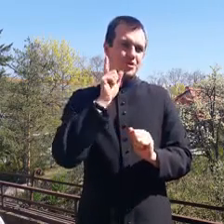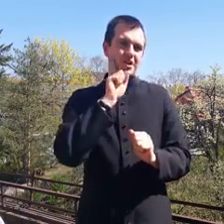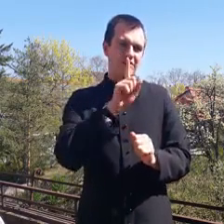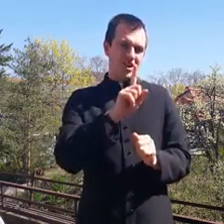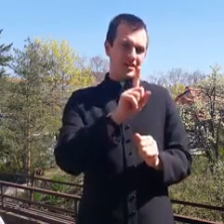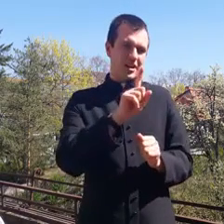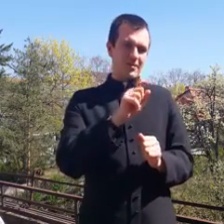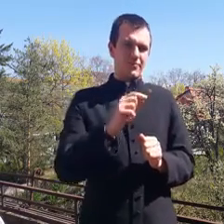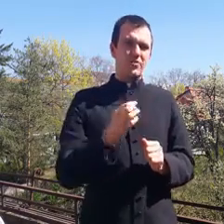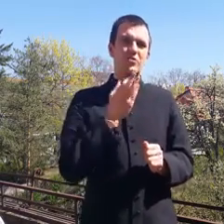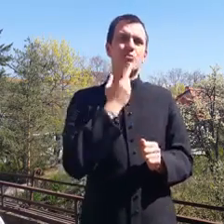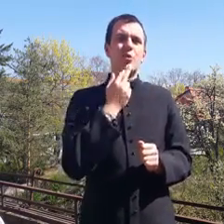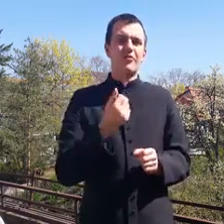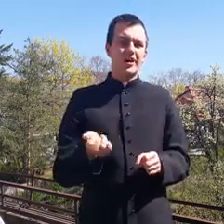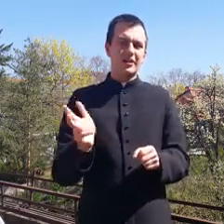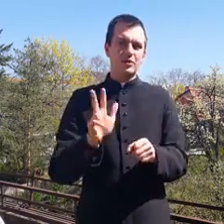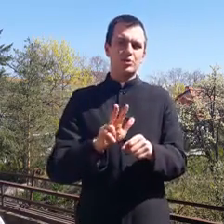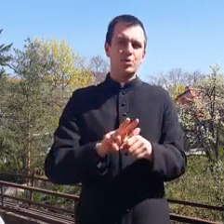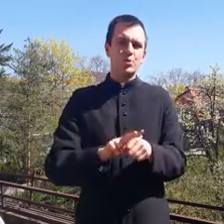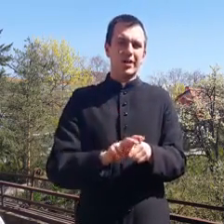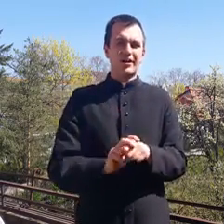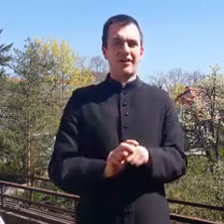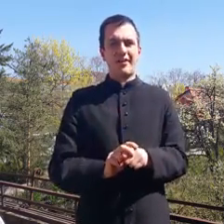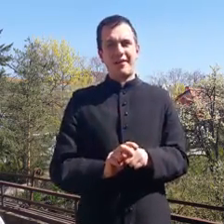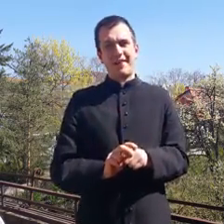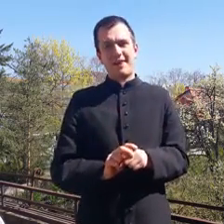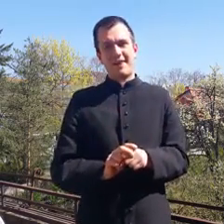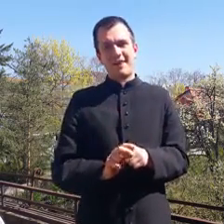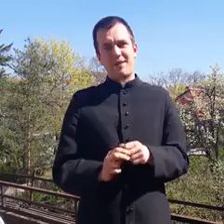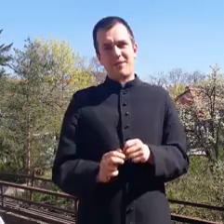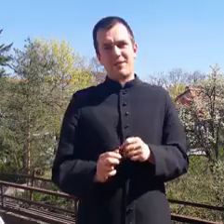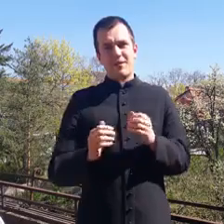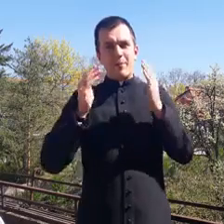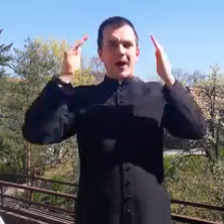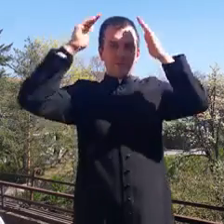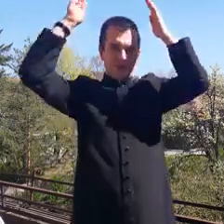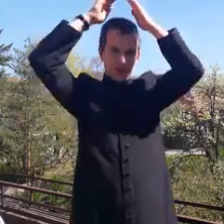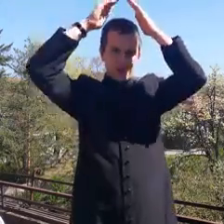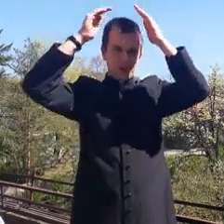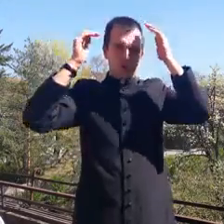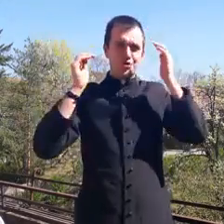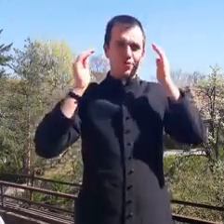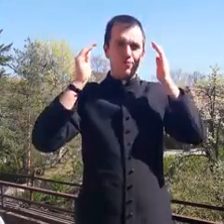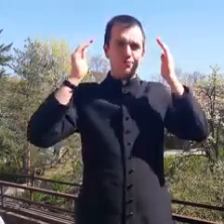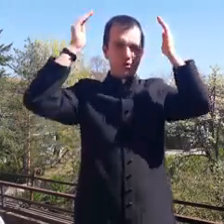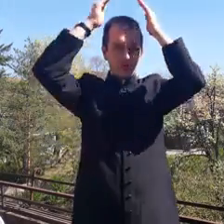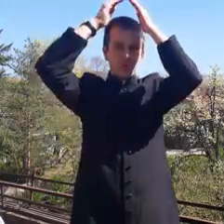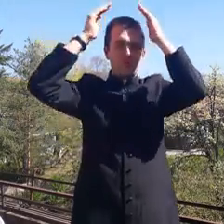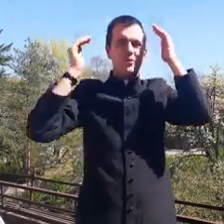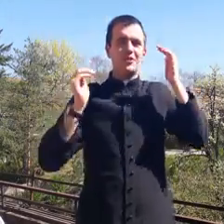przykazania słowa które papież biskupi